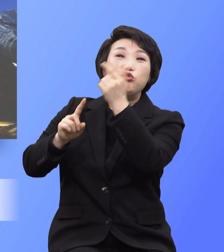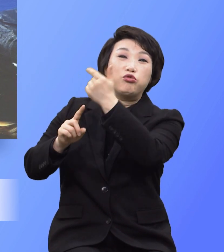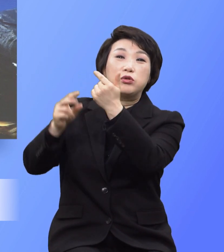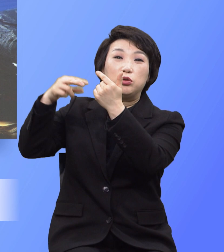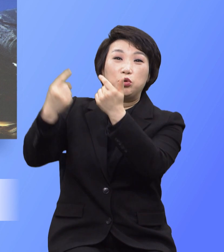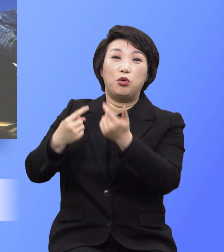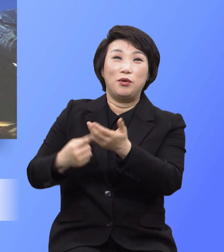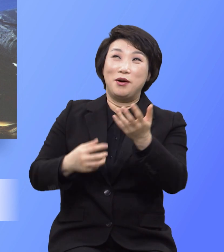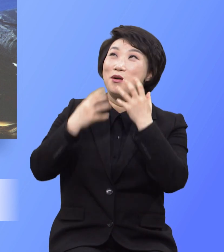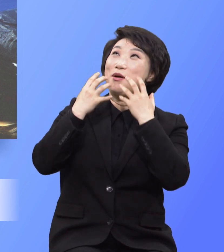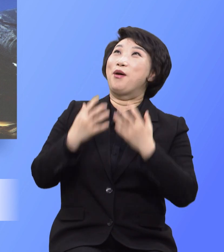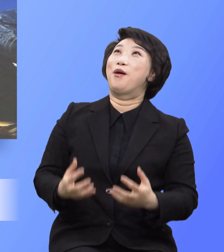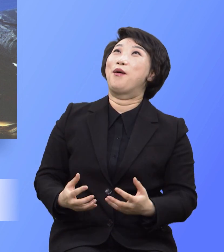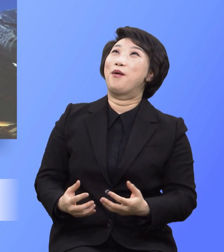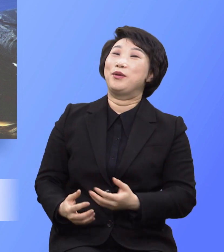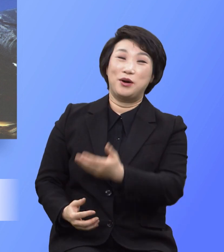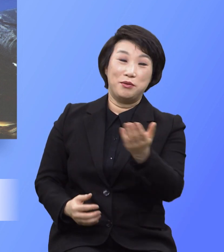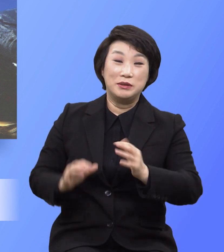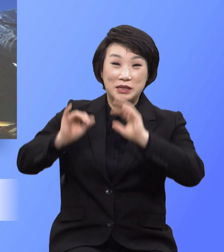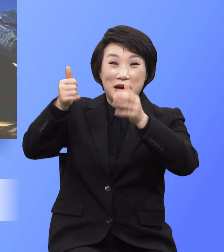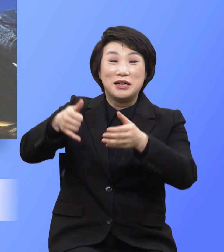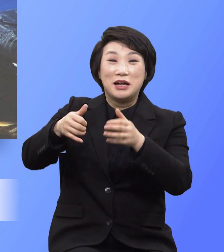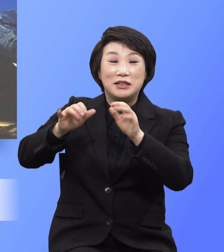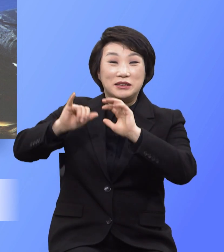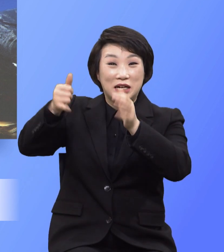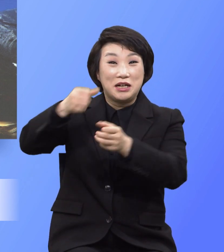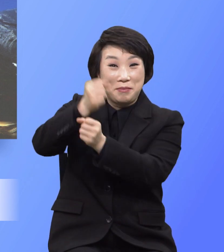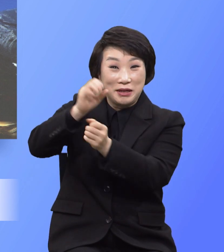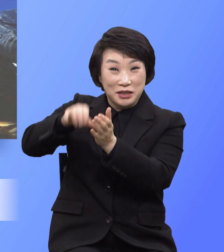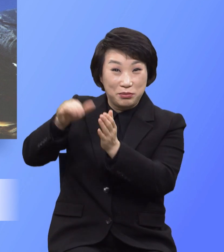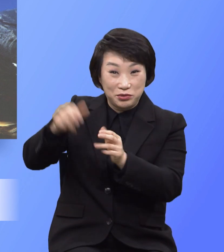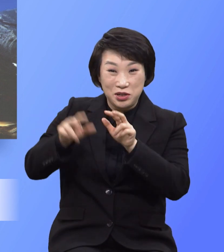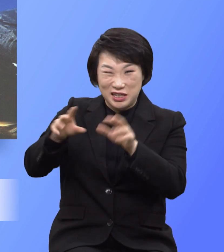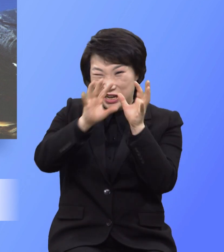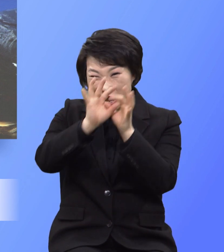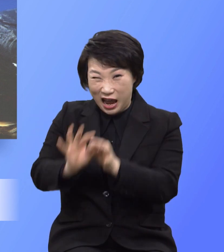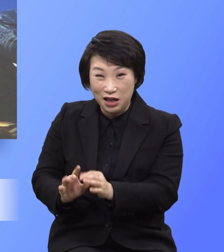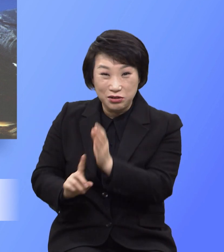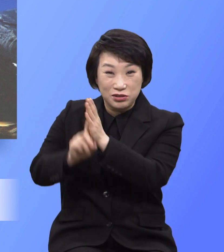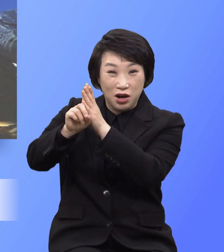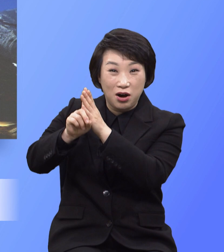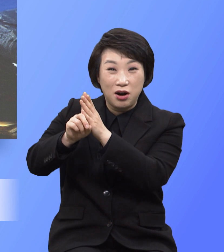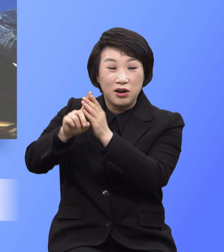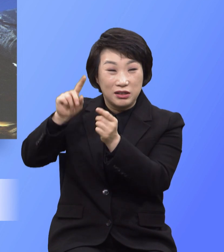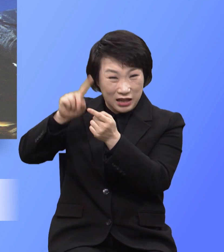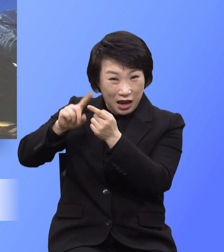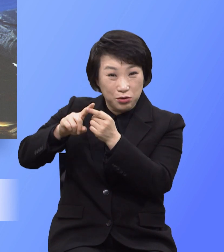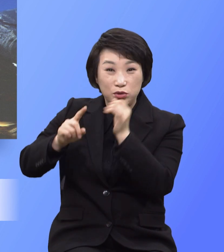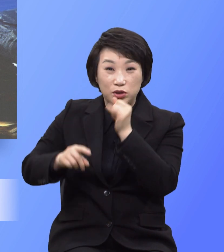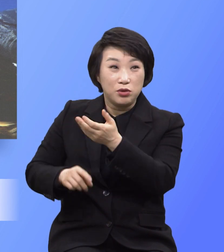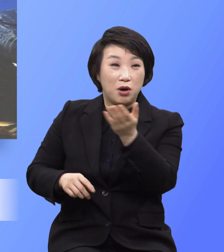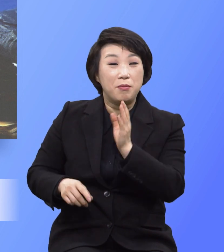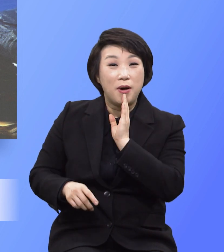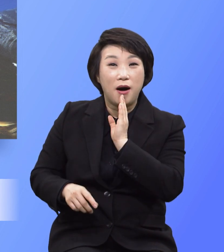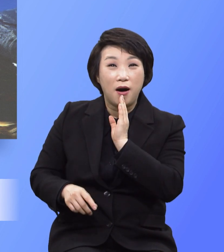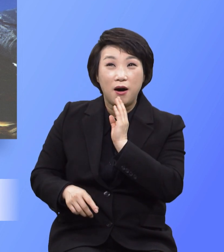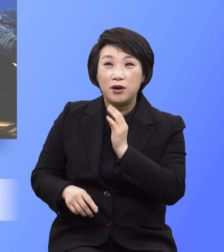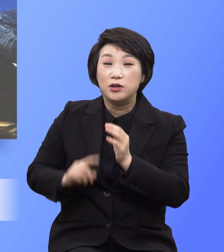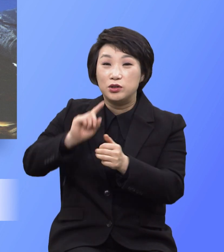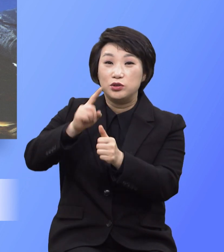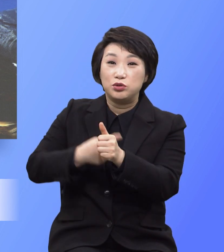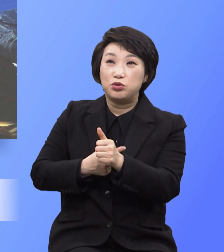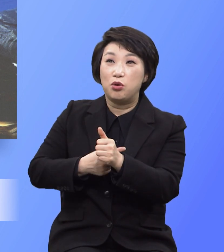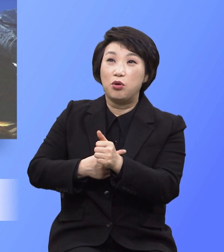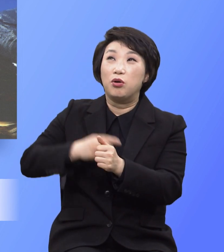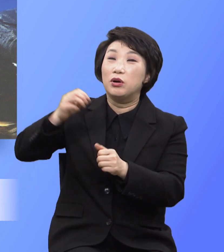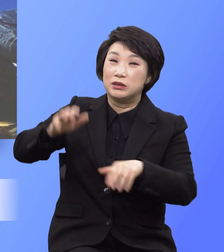것을 보세요. 저 에너지가 태양 속에서 얼마나 스스로 발산하고 있는가를 어마어마하지 않냐 이